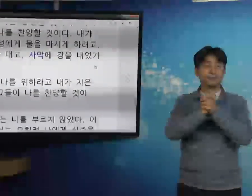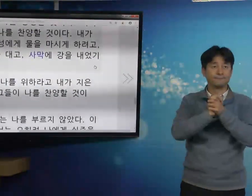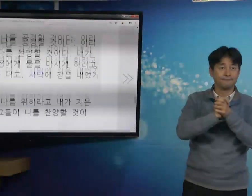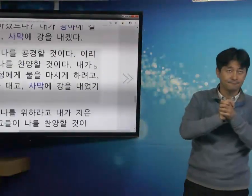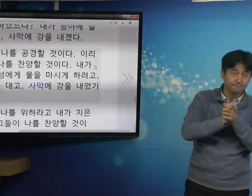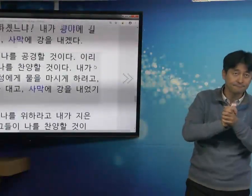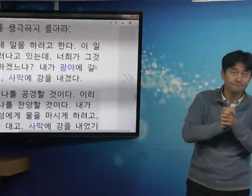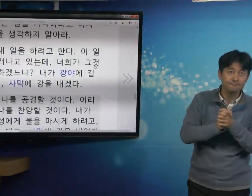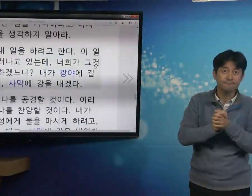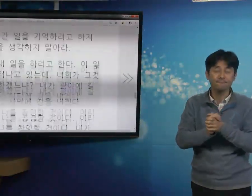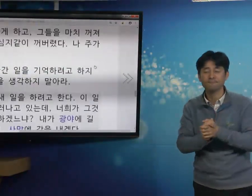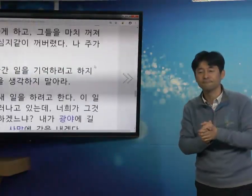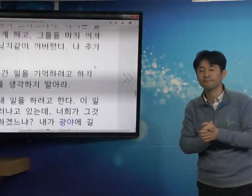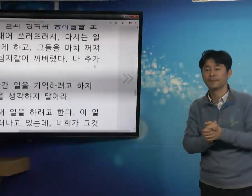아멘.